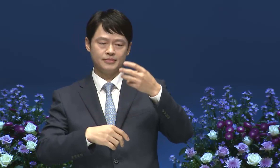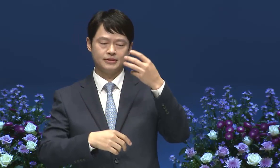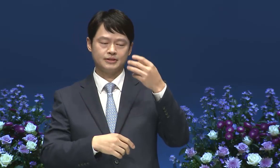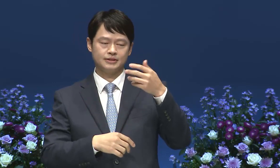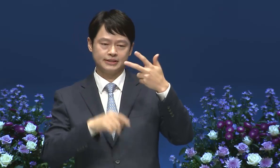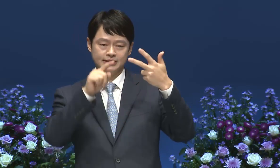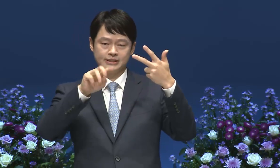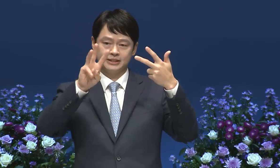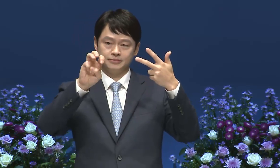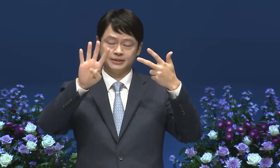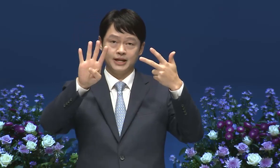예수님은